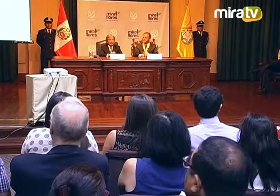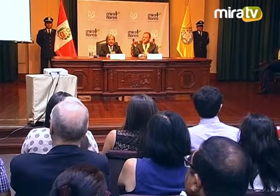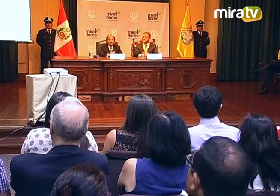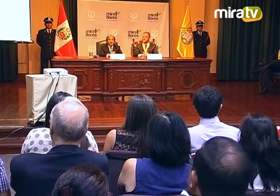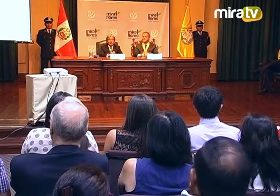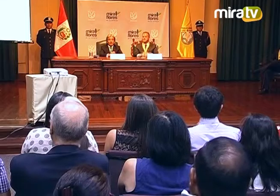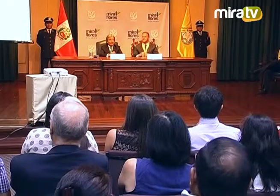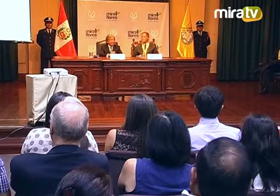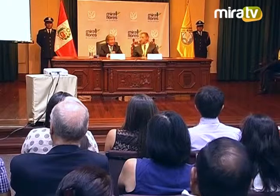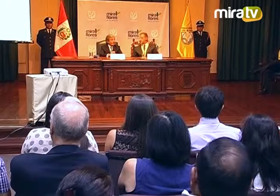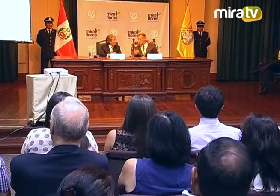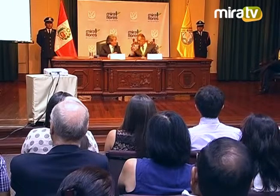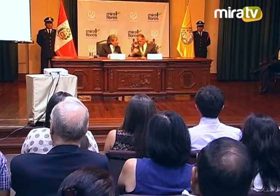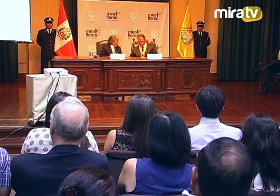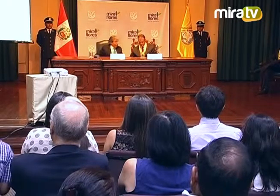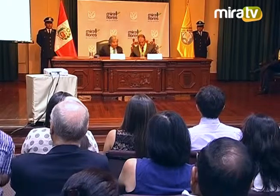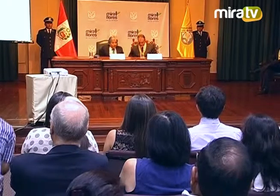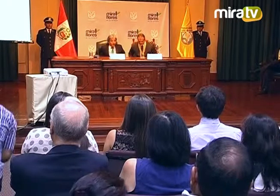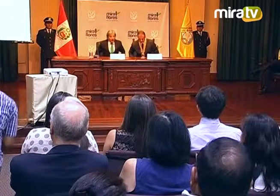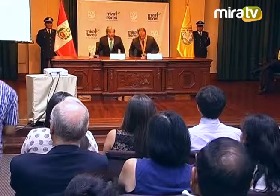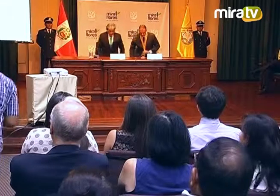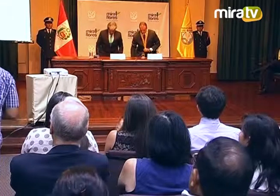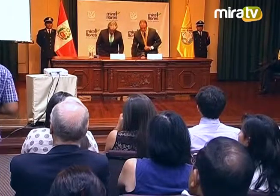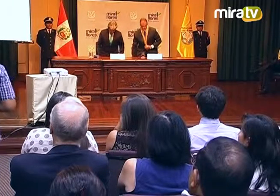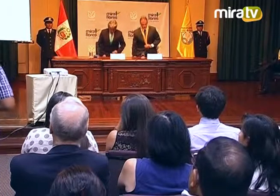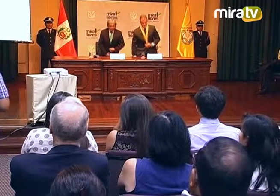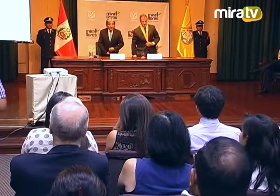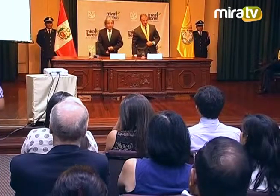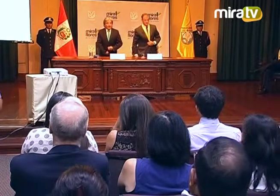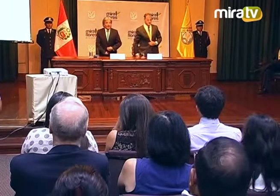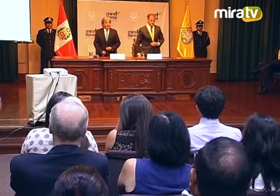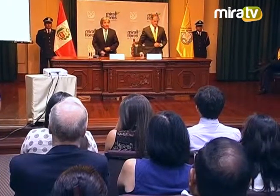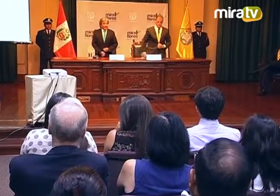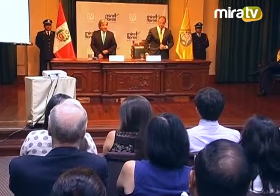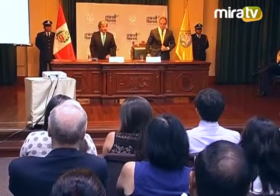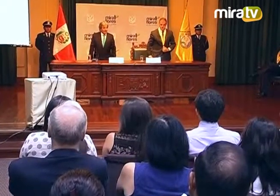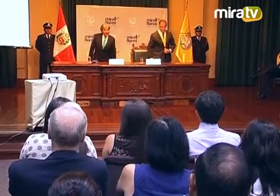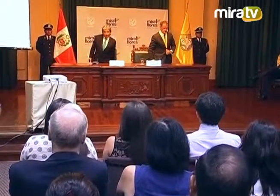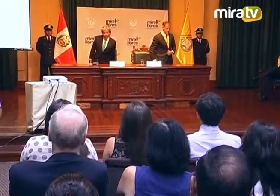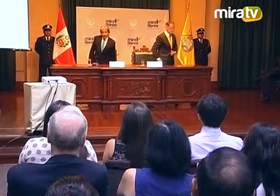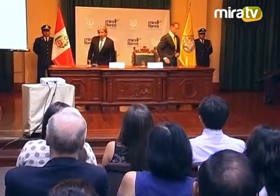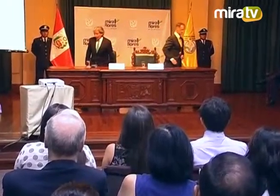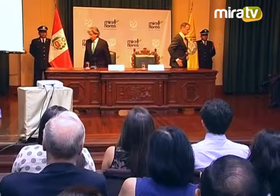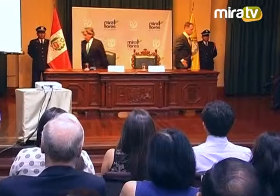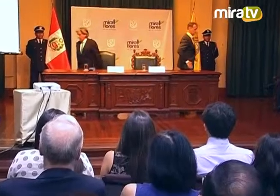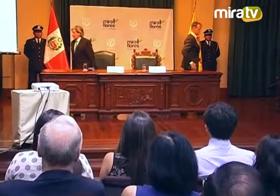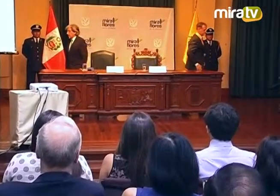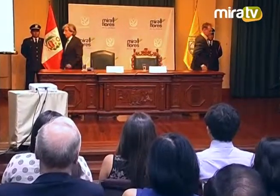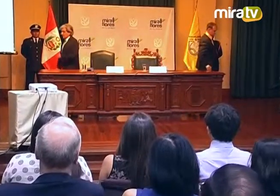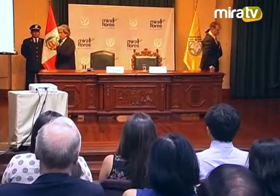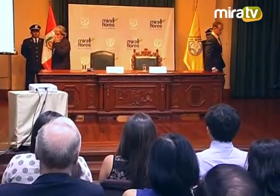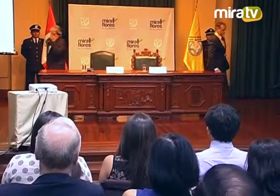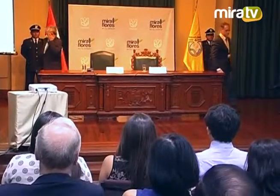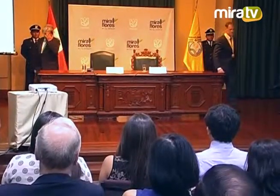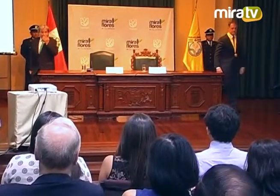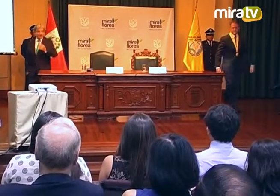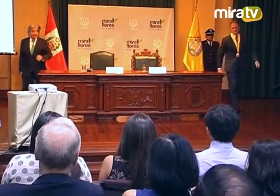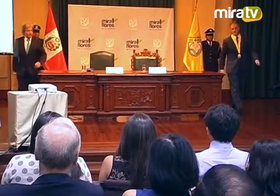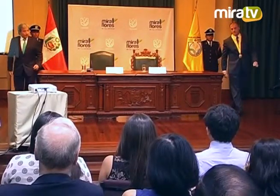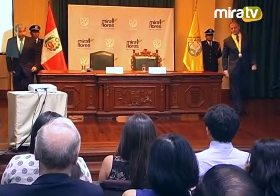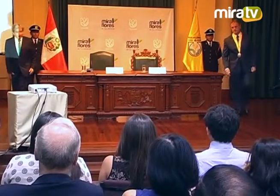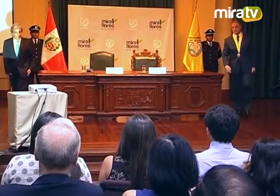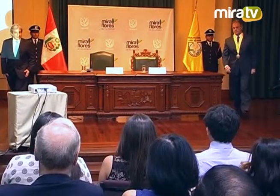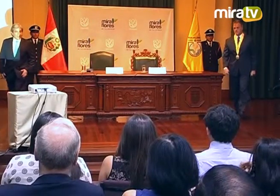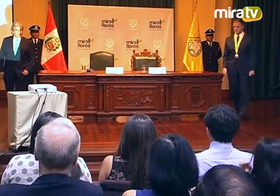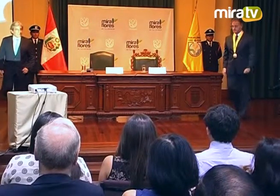doctor Jorge Muñoz Vélez, alcalde de Miraflores, al señor Manuel Pulgar Vidal Otárola, ministro de Estado en el Despacho